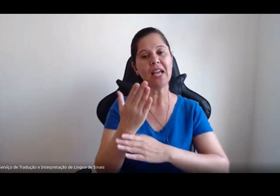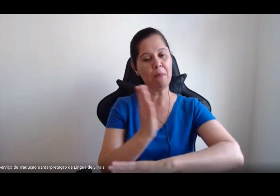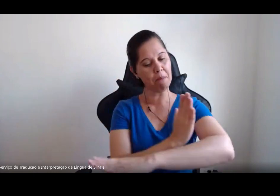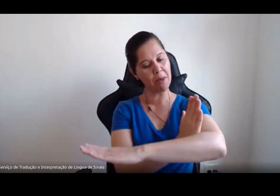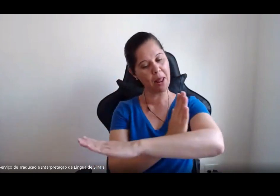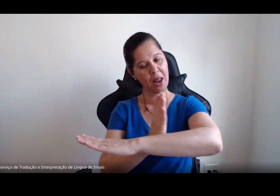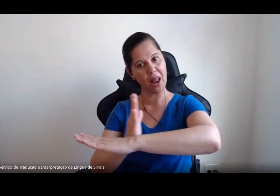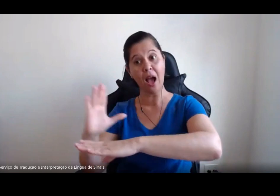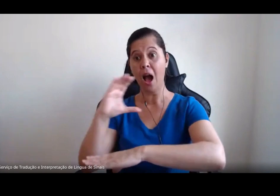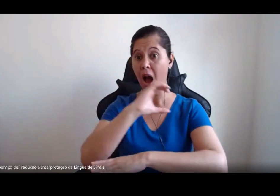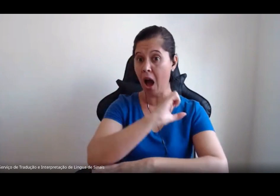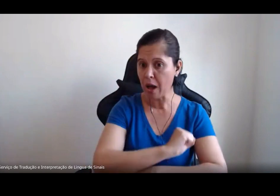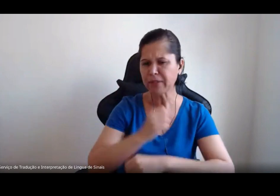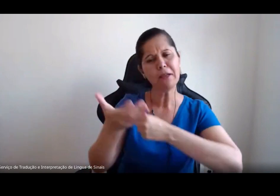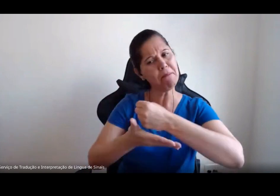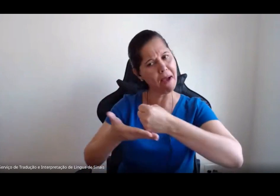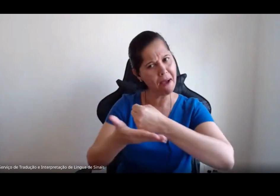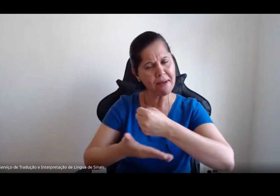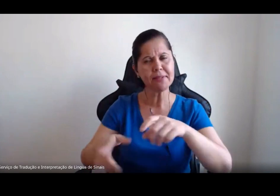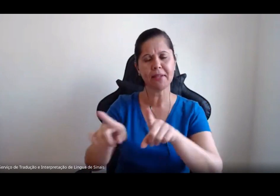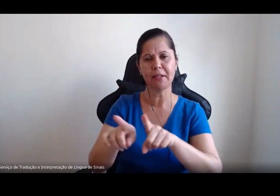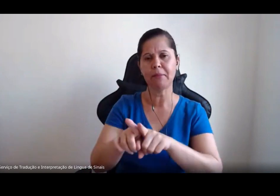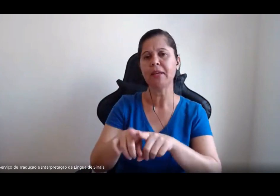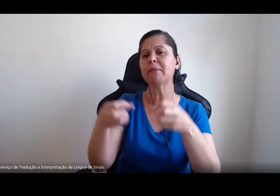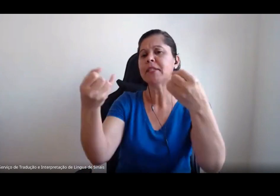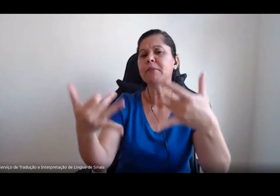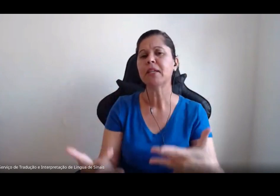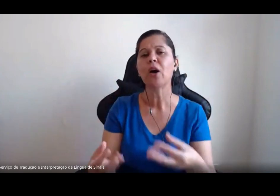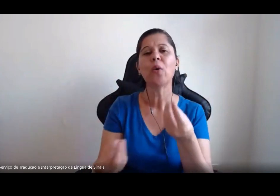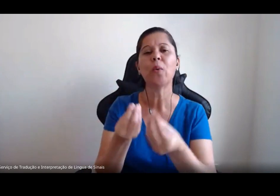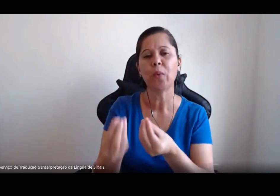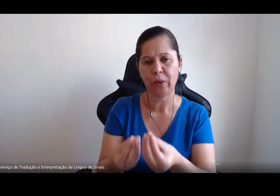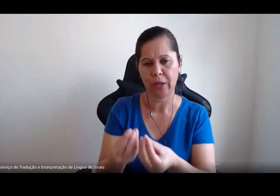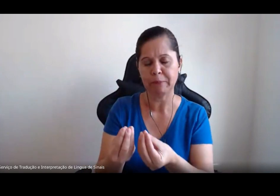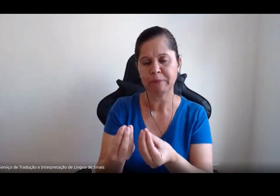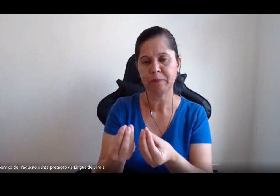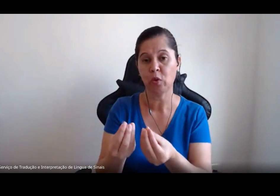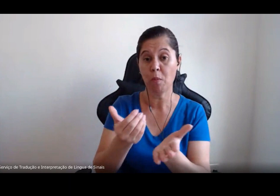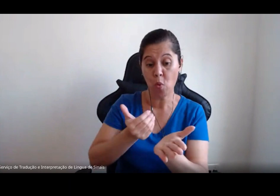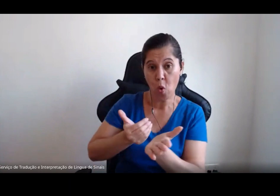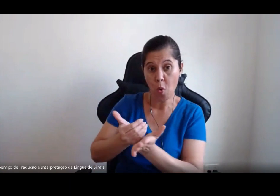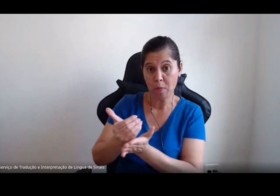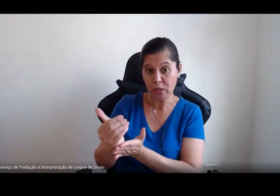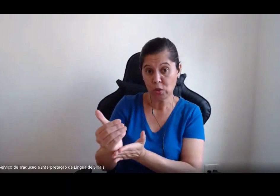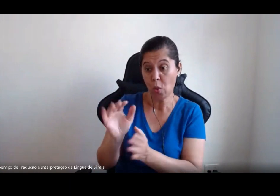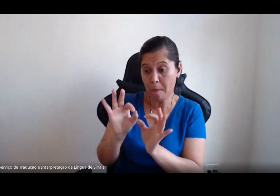cronológica muito básica e rápida para mostrar como o nascimento